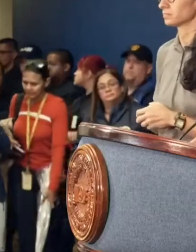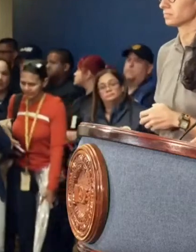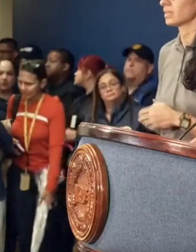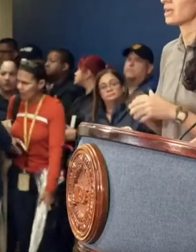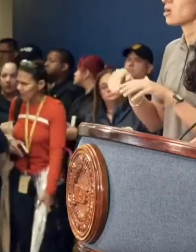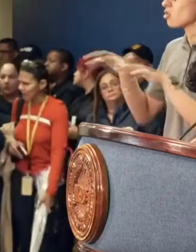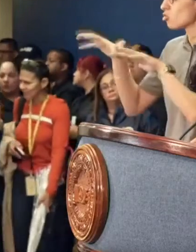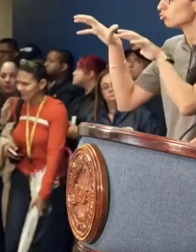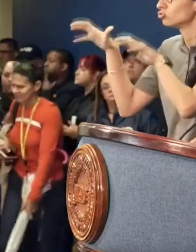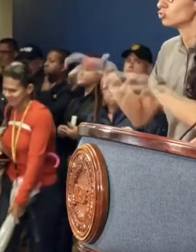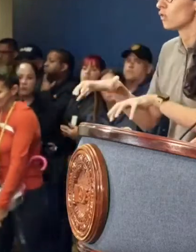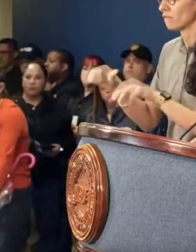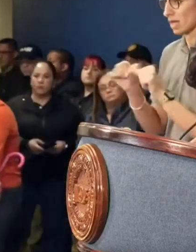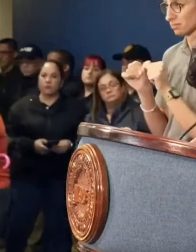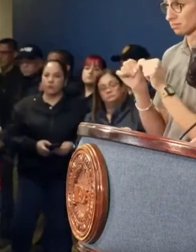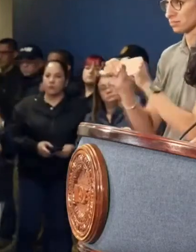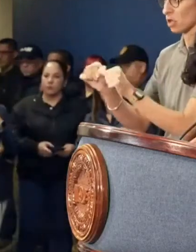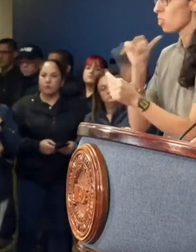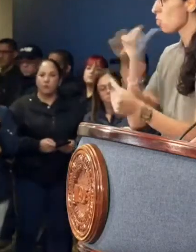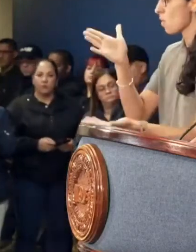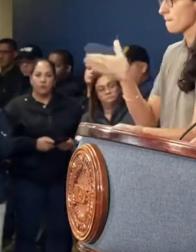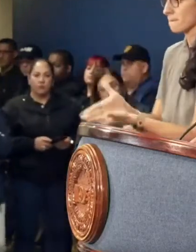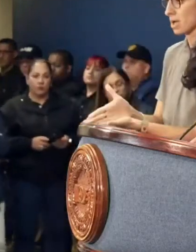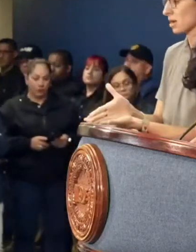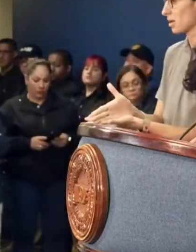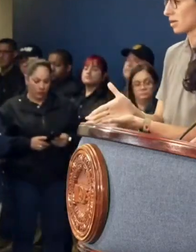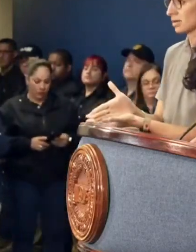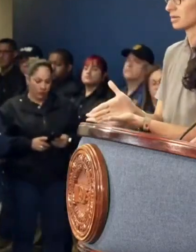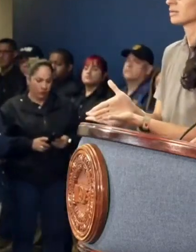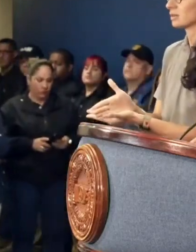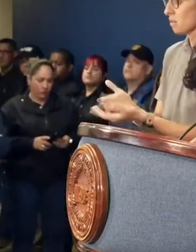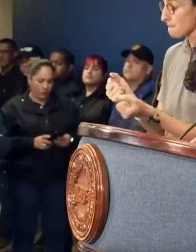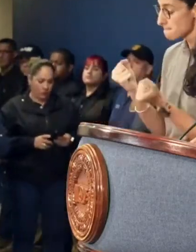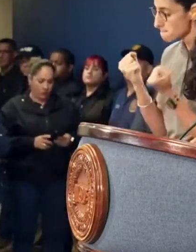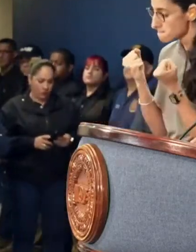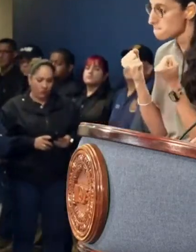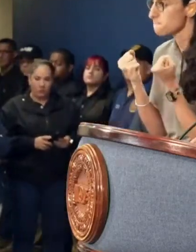las lluvias continúan y son los efectos de la cantidad de